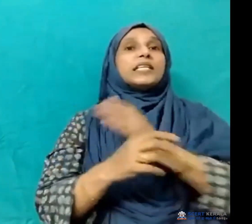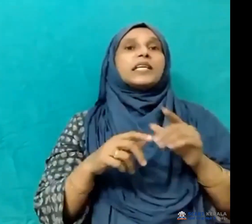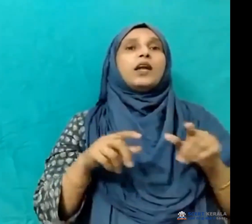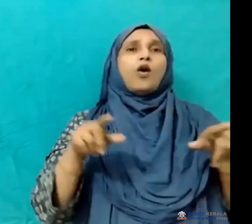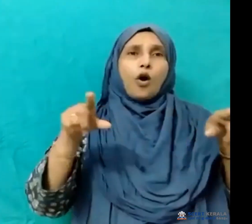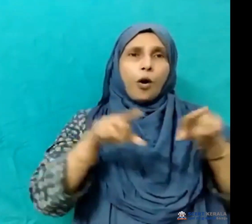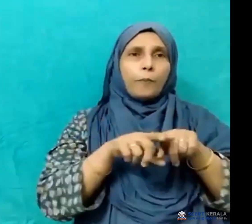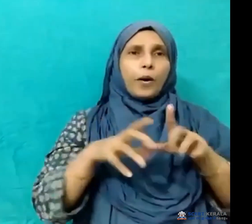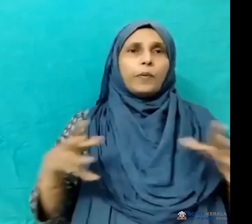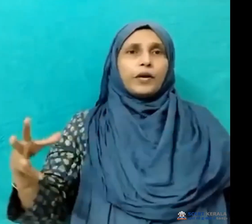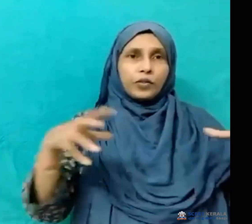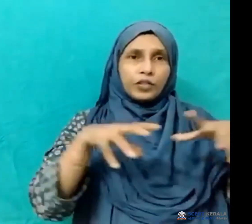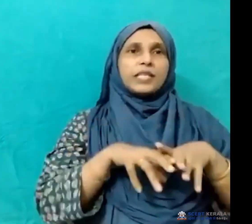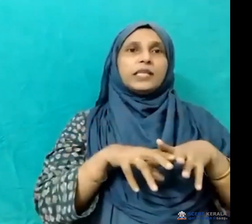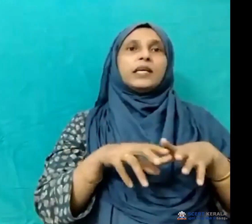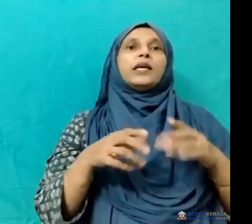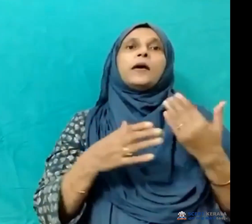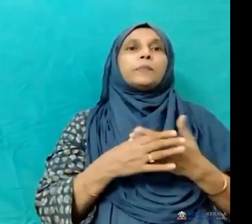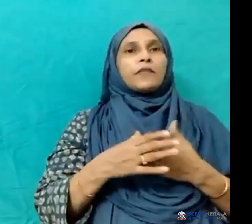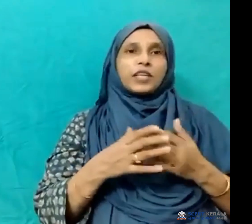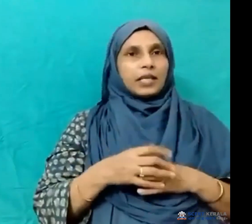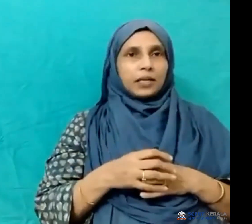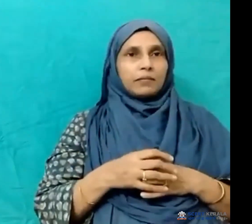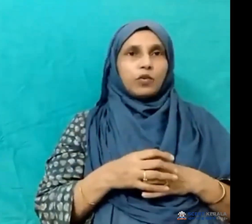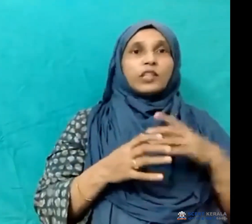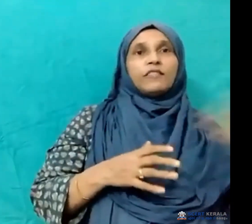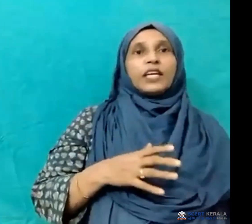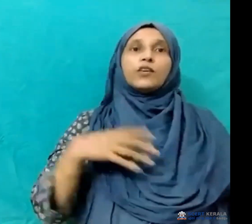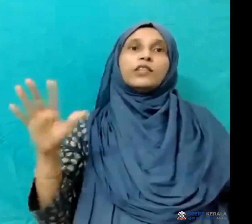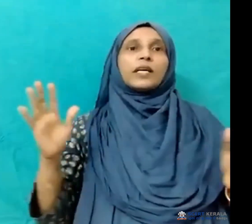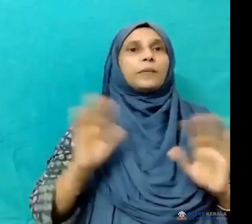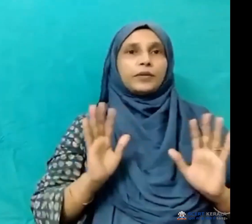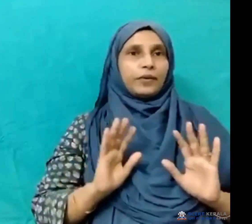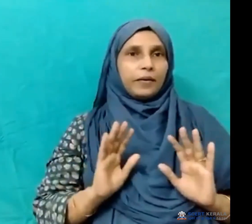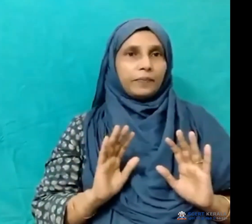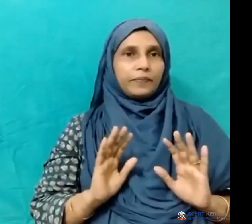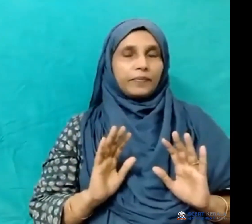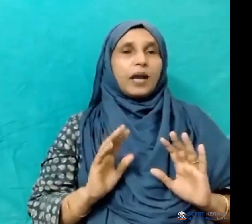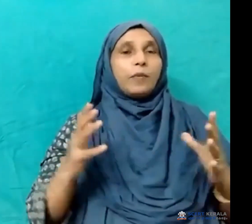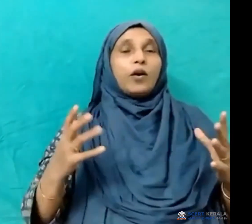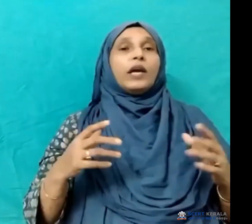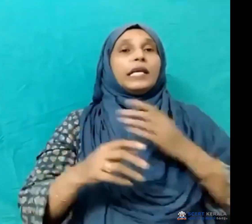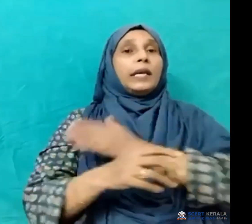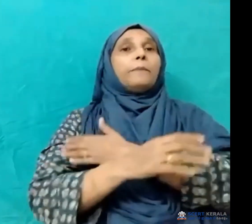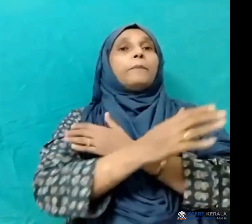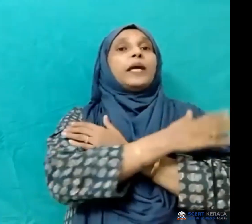പേശികൾ ഒപ്പം ഒന്നിച്ച് പ്രവർത്തിക്കണം. ഒന്ന് വേറെ പറ്റില്ല. അപ്പോ ഈ